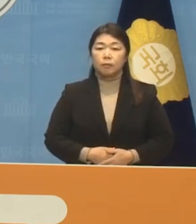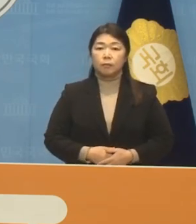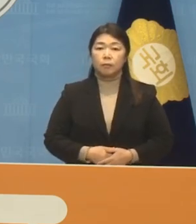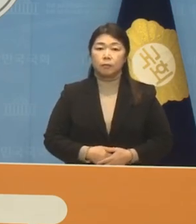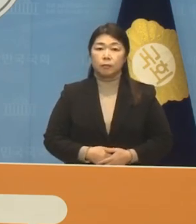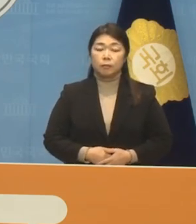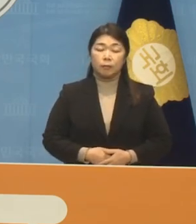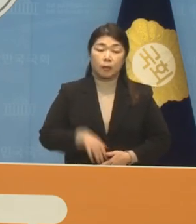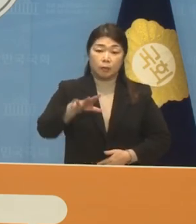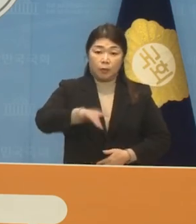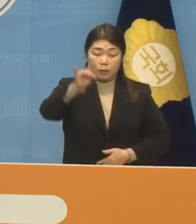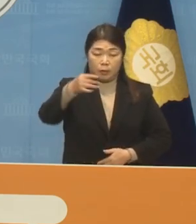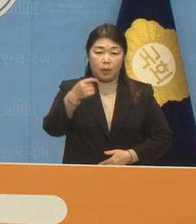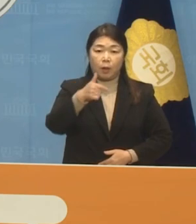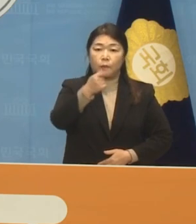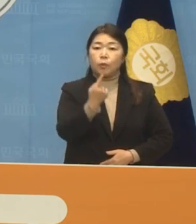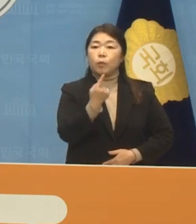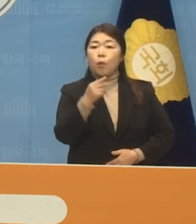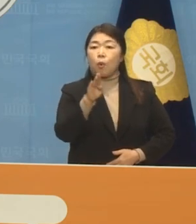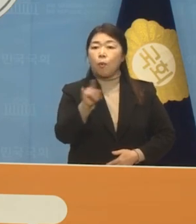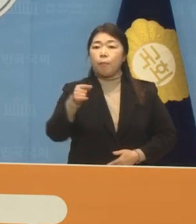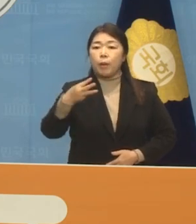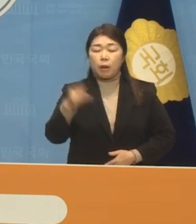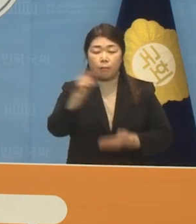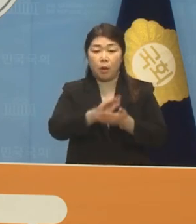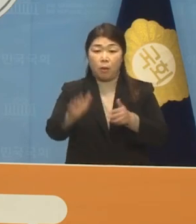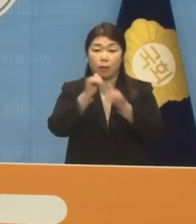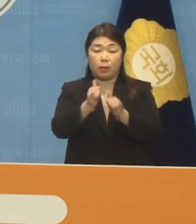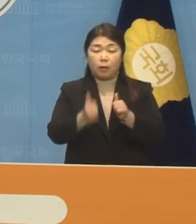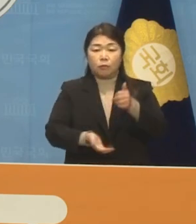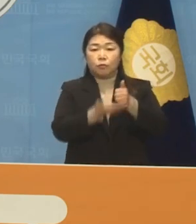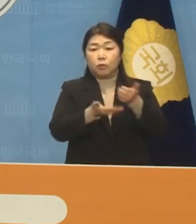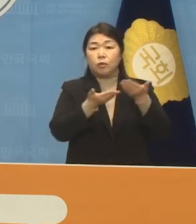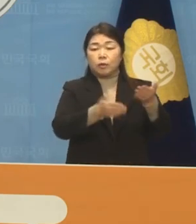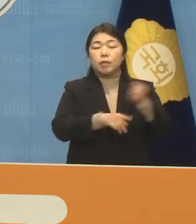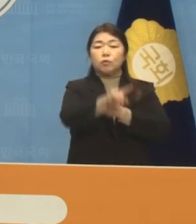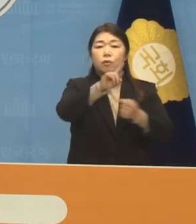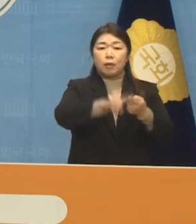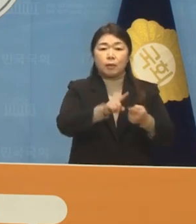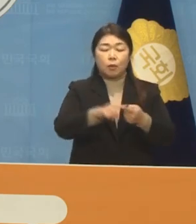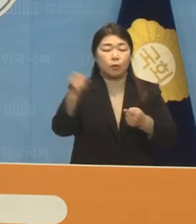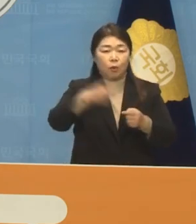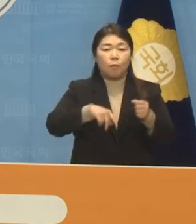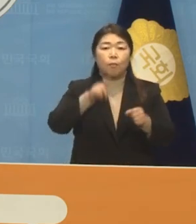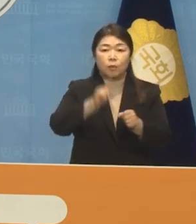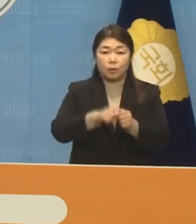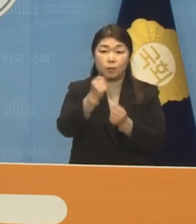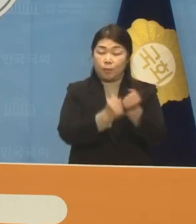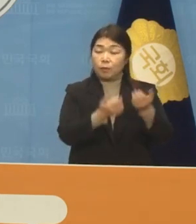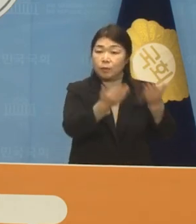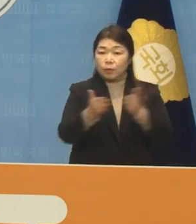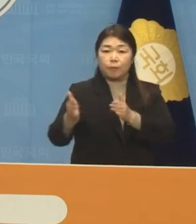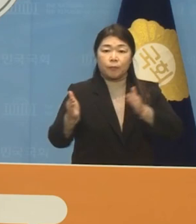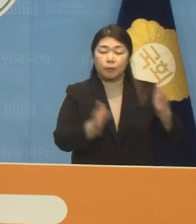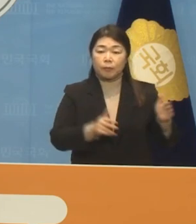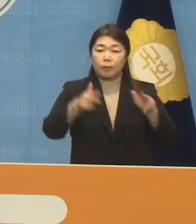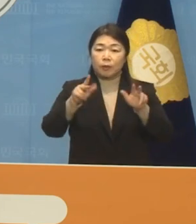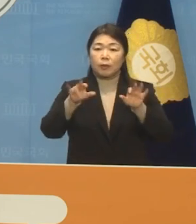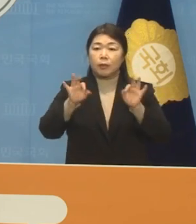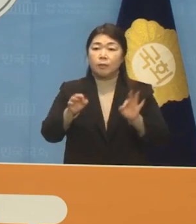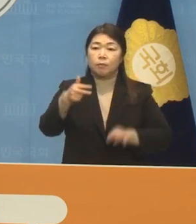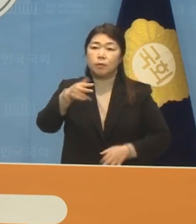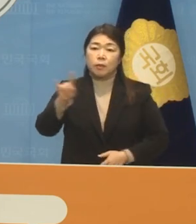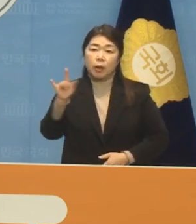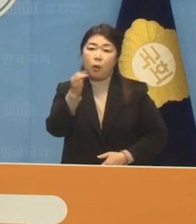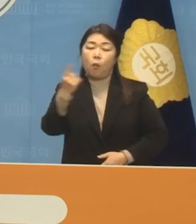기자회견은 제가 먼저 노벨 평화상 후보로 추천한 전장현에 대한 소개와 추천 취지를 설명드리고 김재왕 변호사님의